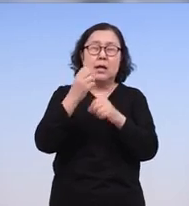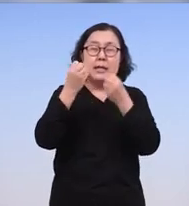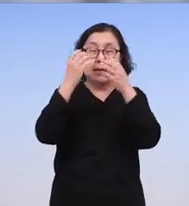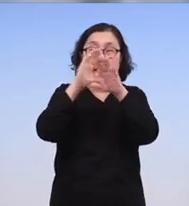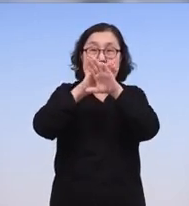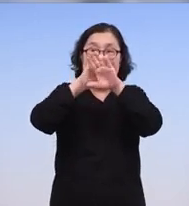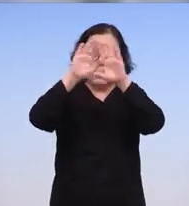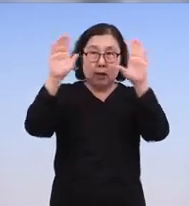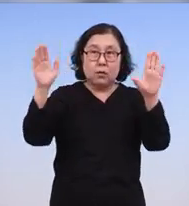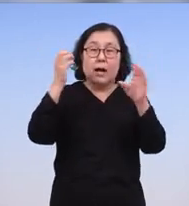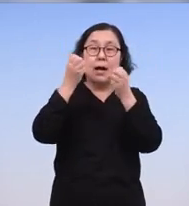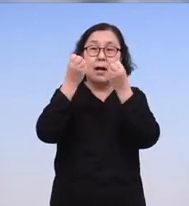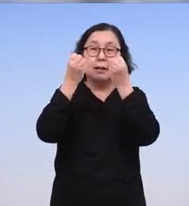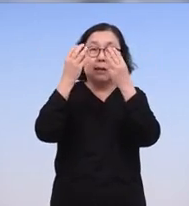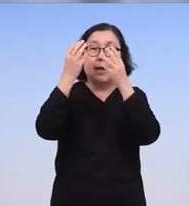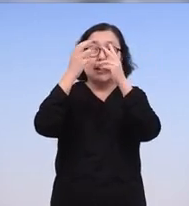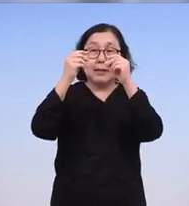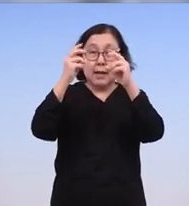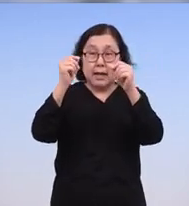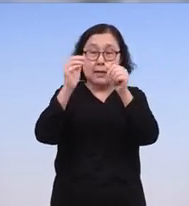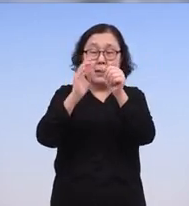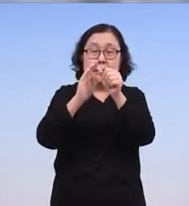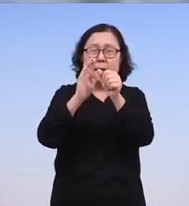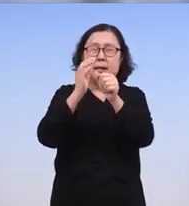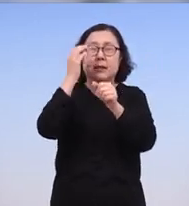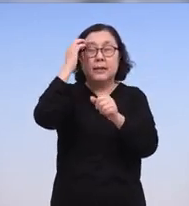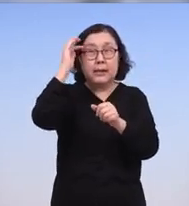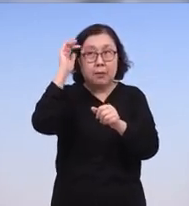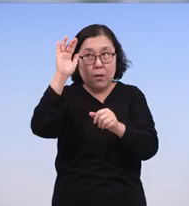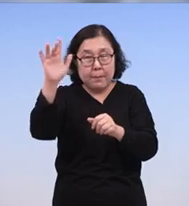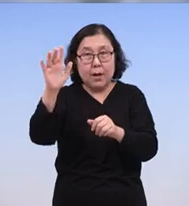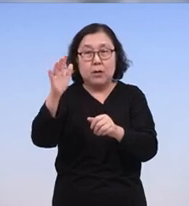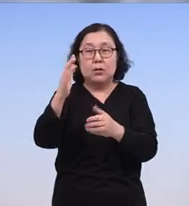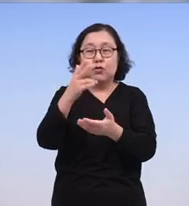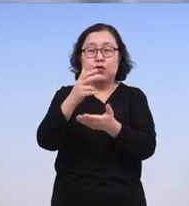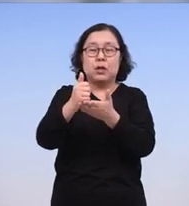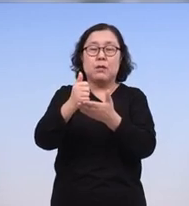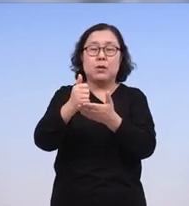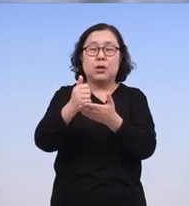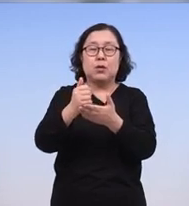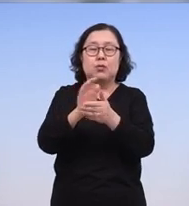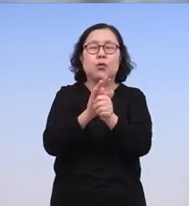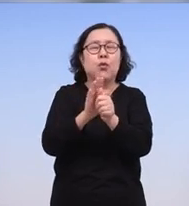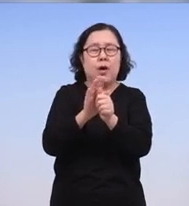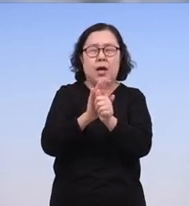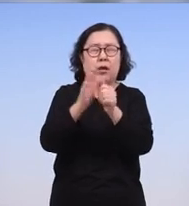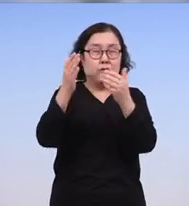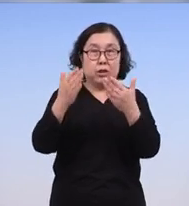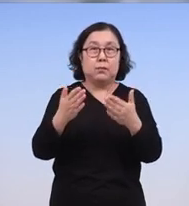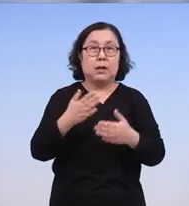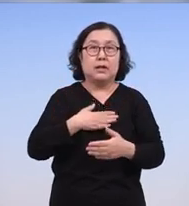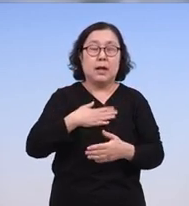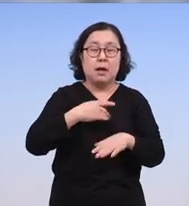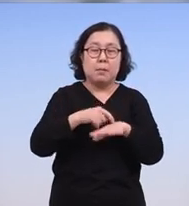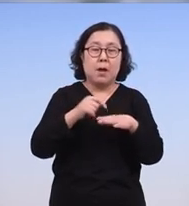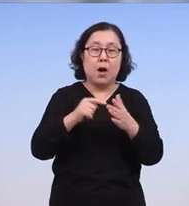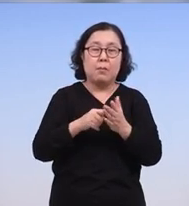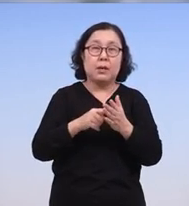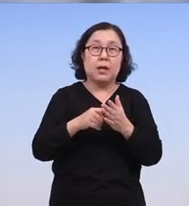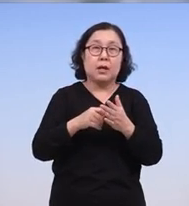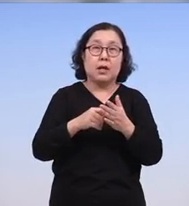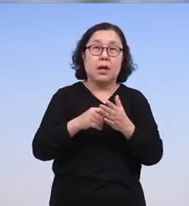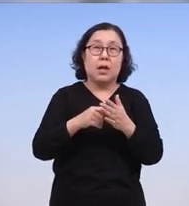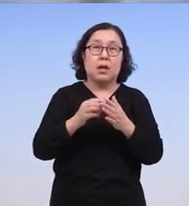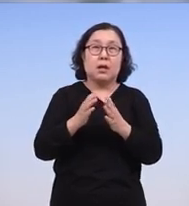땅을 사모하면 상상을 초월하는 방식으로 하나님이 위로를 해주세요. 저도요, 너무나 억장이 무너지고 억울한 일을 당할